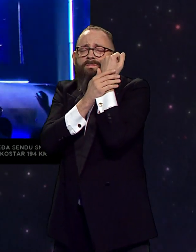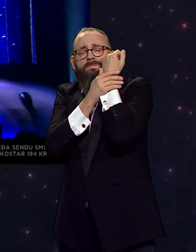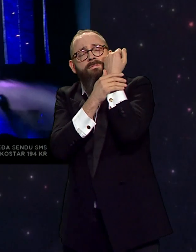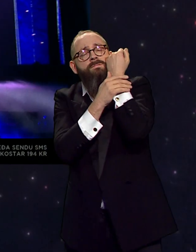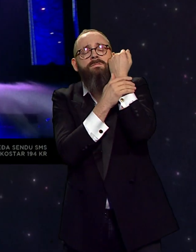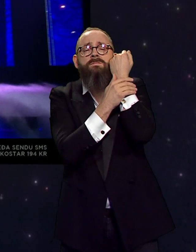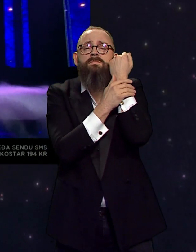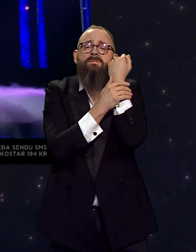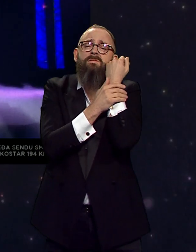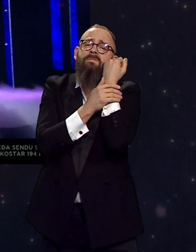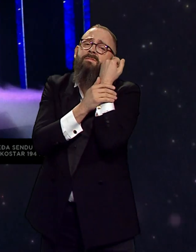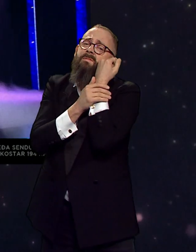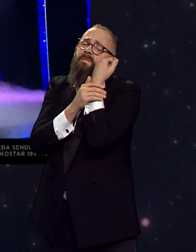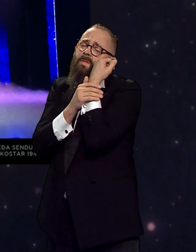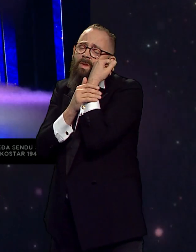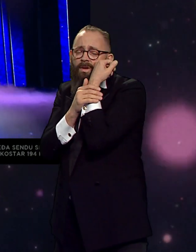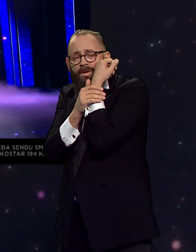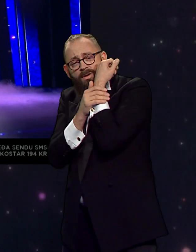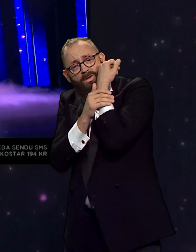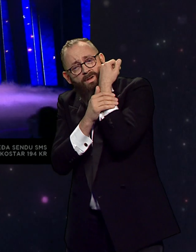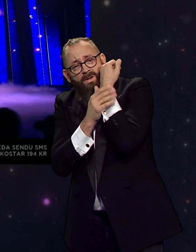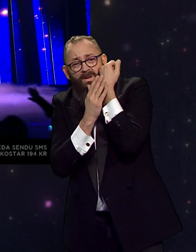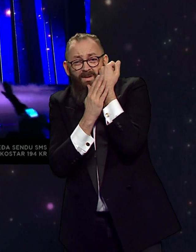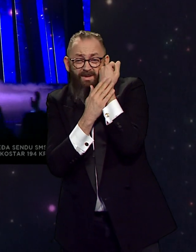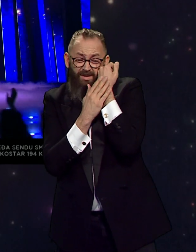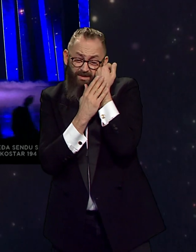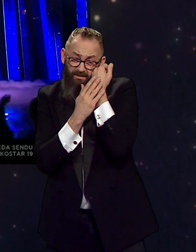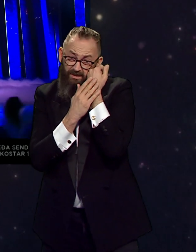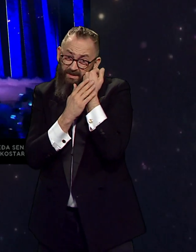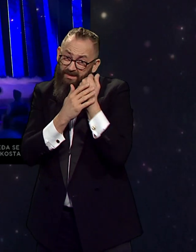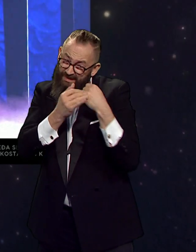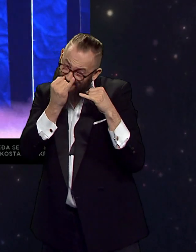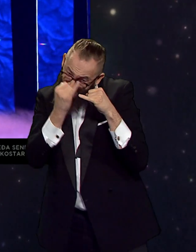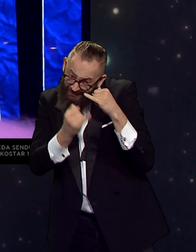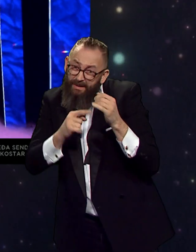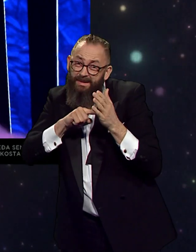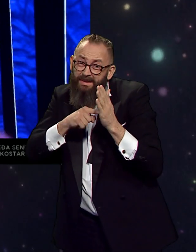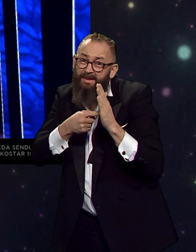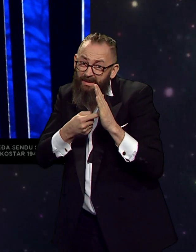að hvísla orðkinn við kinn í síðasta